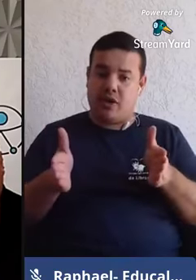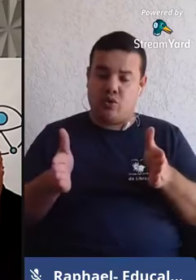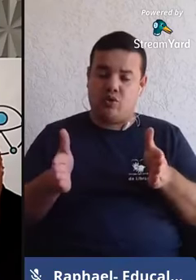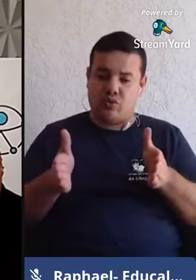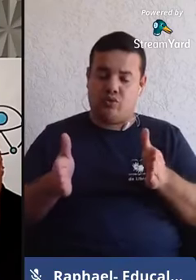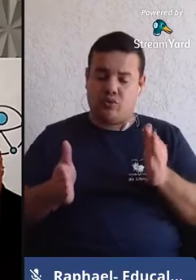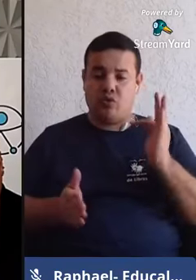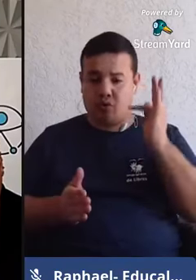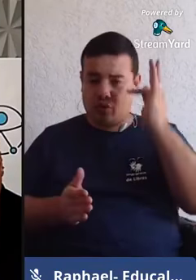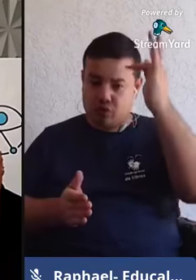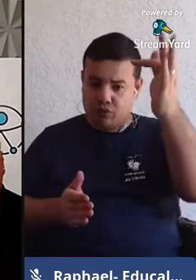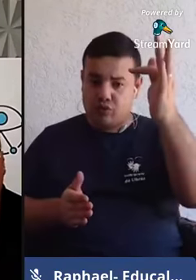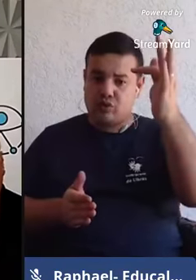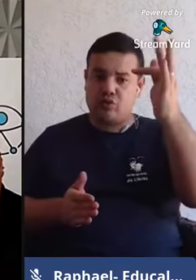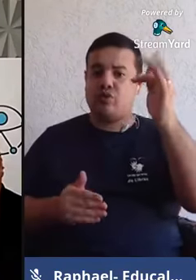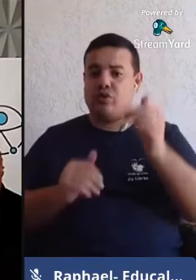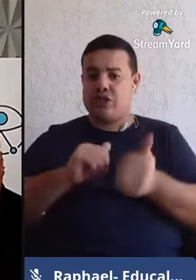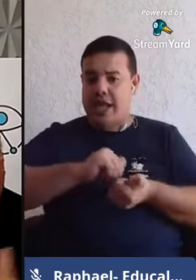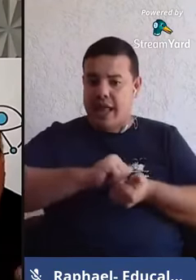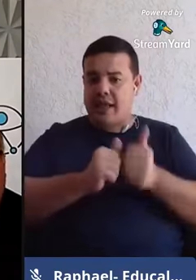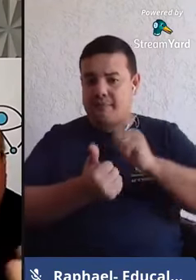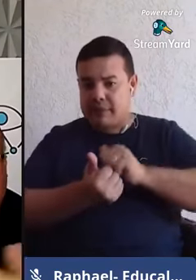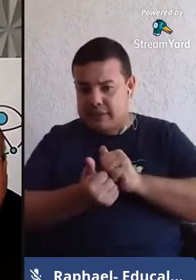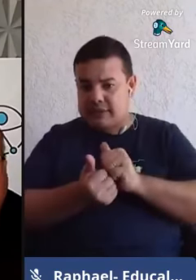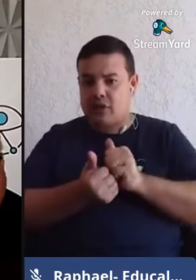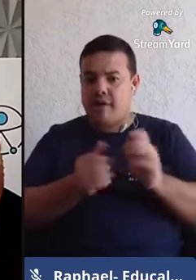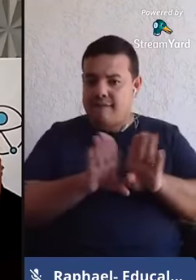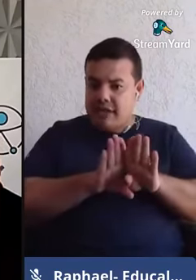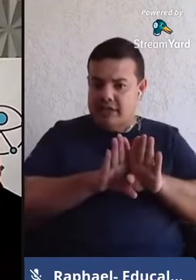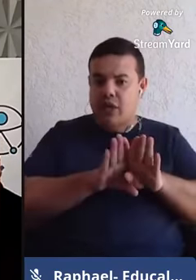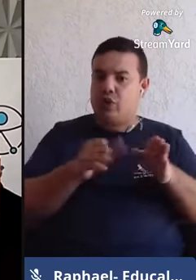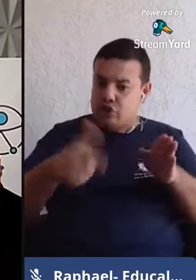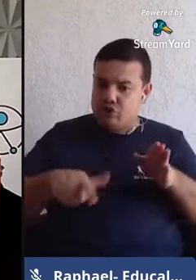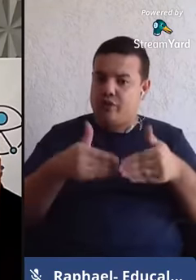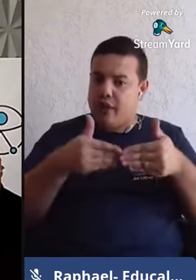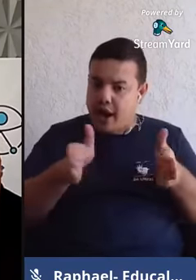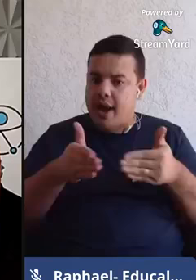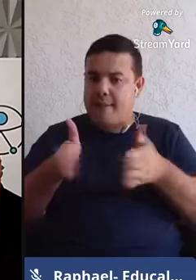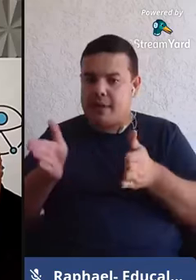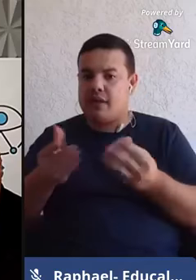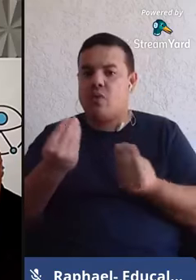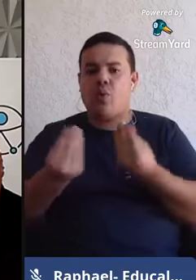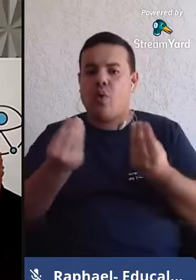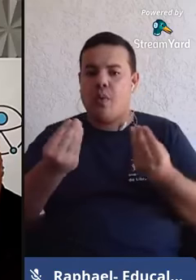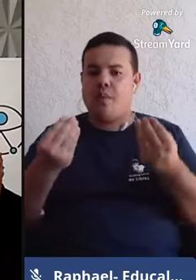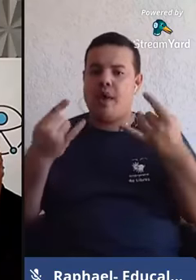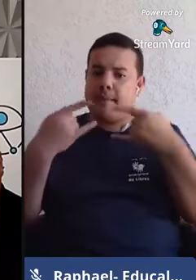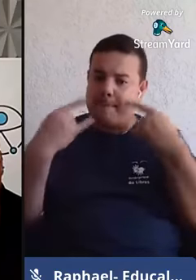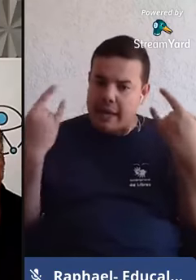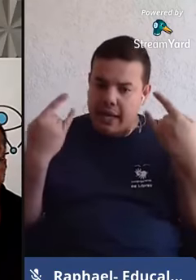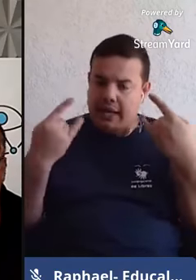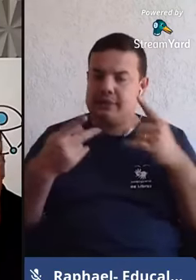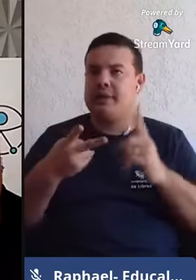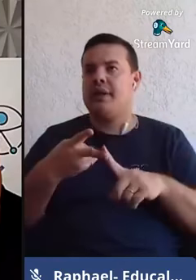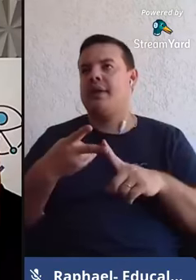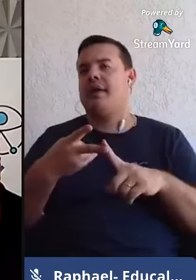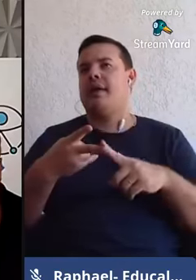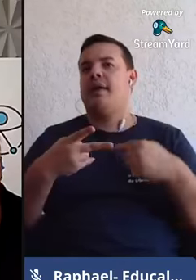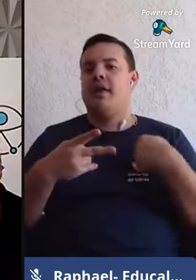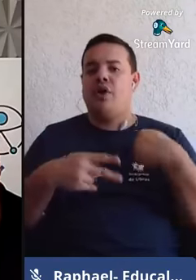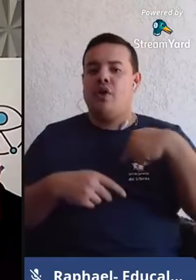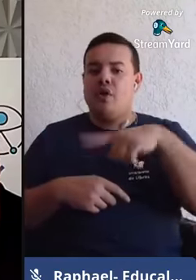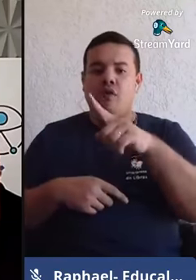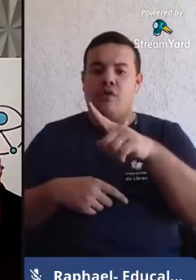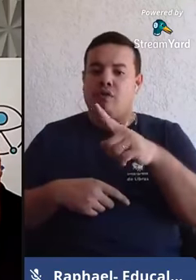futuro período de flexibilização que a gente vai ter. A gente precisa pensar bem, máscara. Eu digo, eu vou sair na rua com roupa